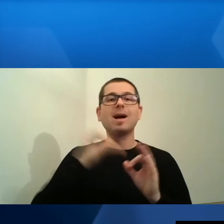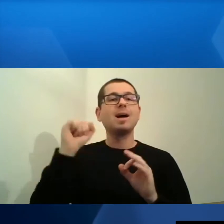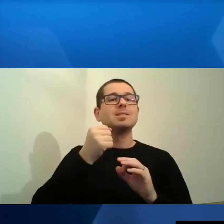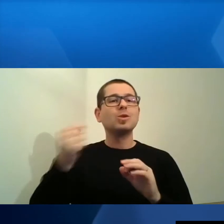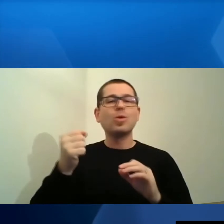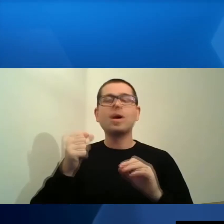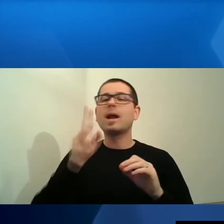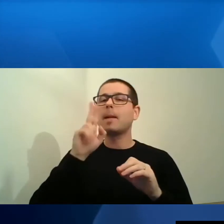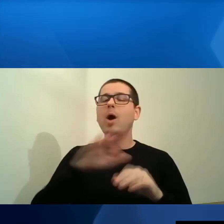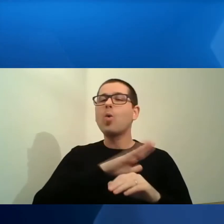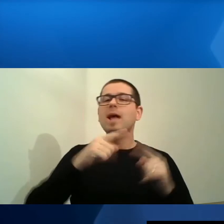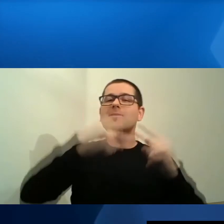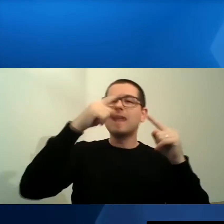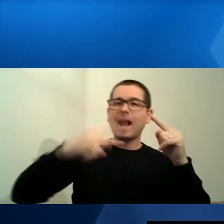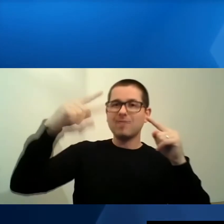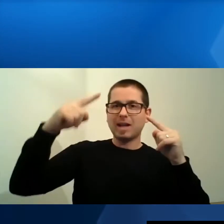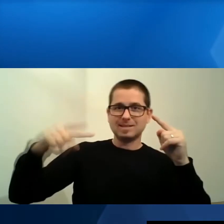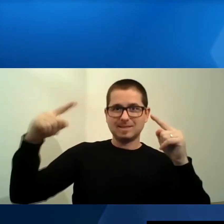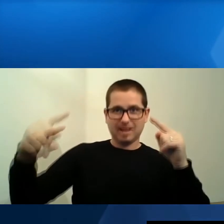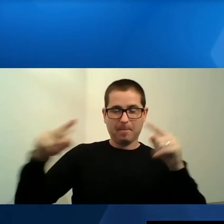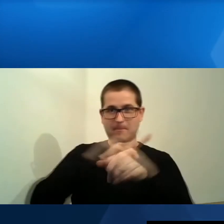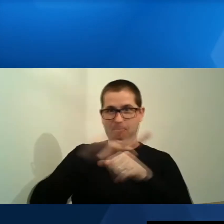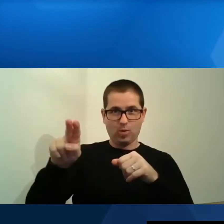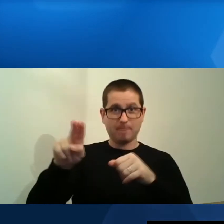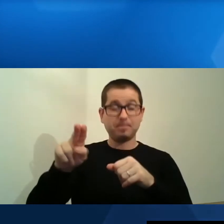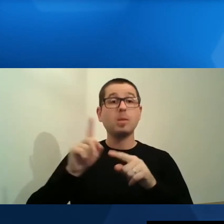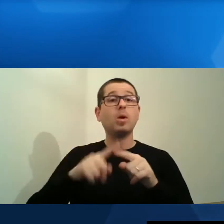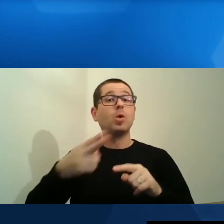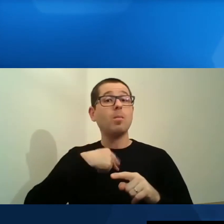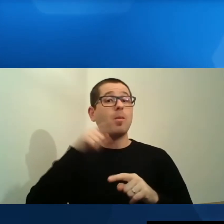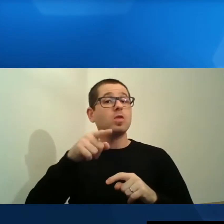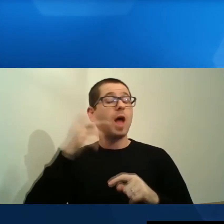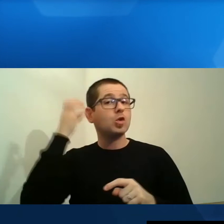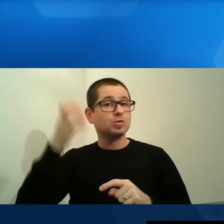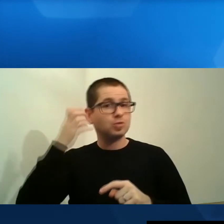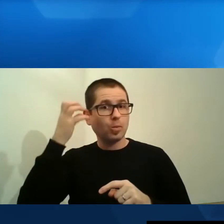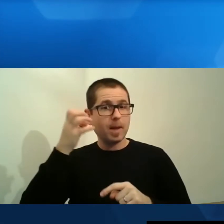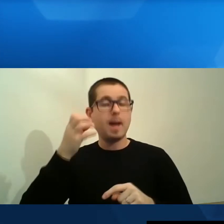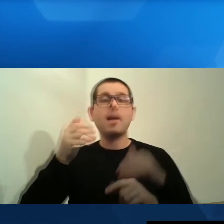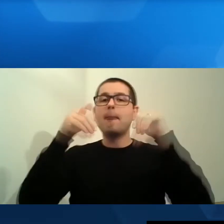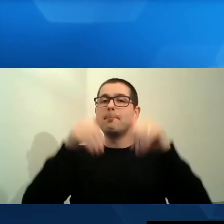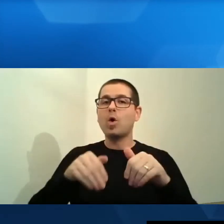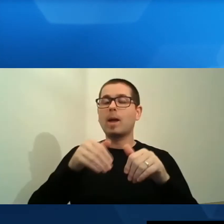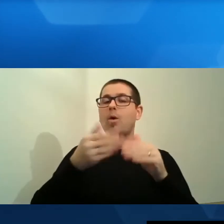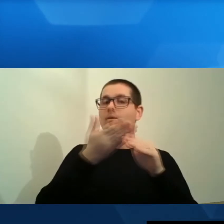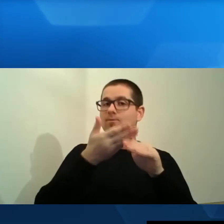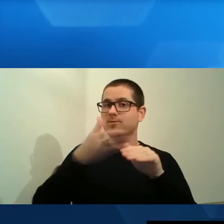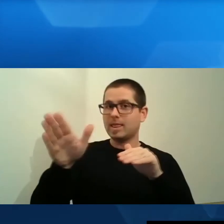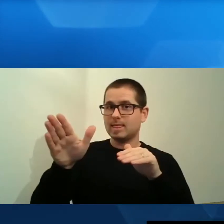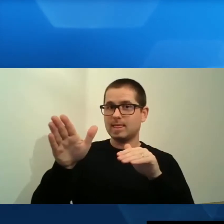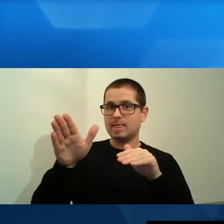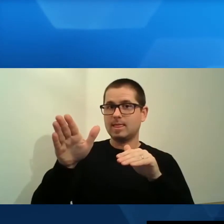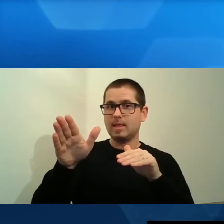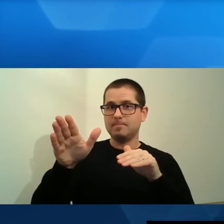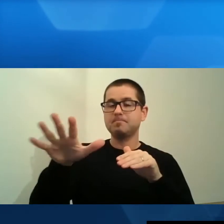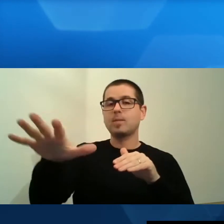vse frekvence zvočne. Enkrat, ko imamo ta šum, pa moramo ven iz tega šuma